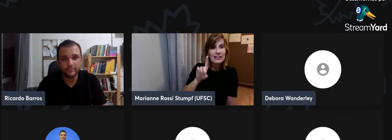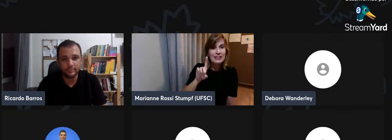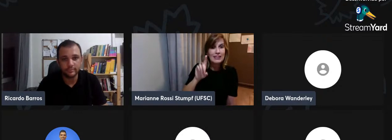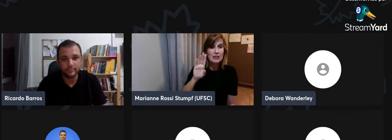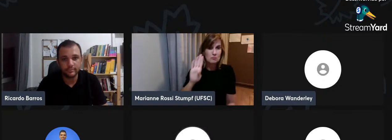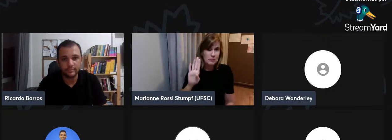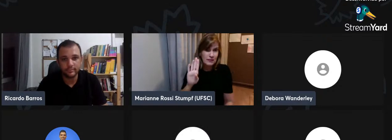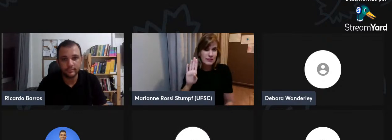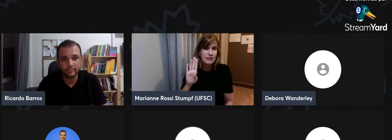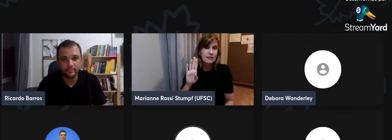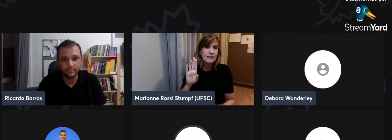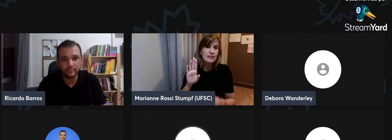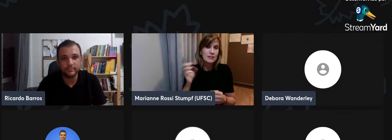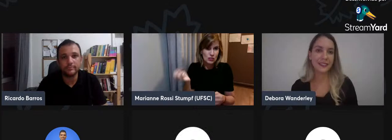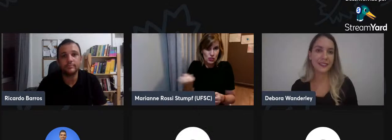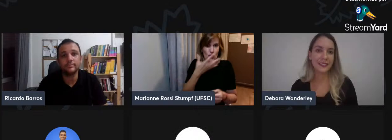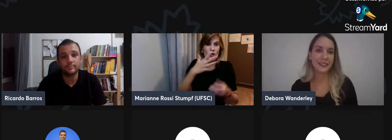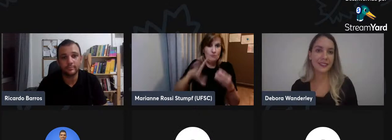Então,